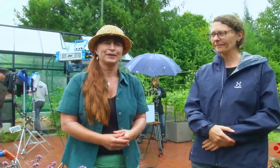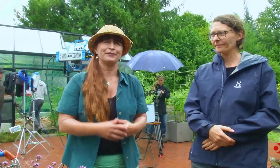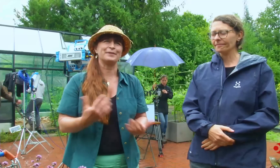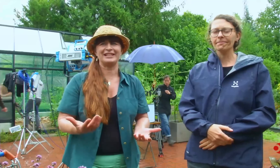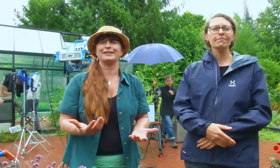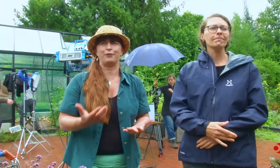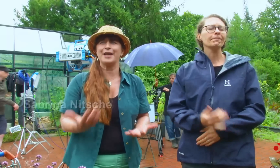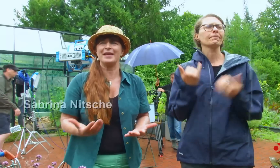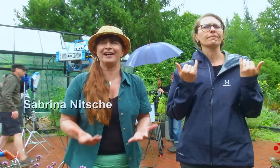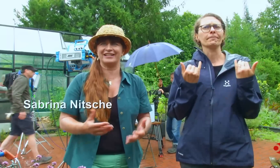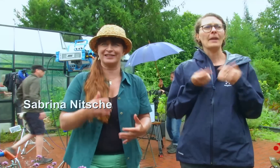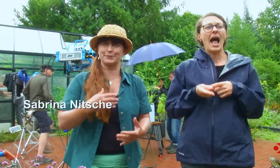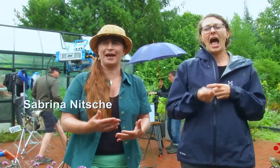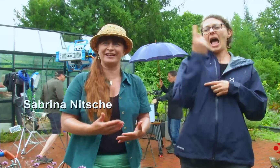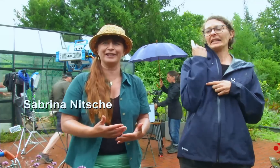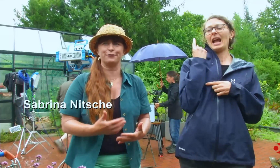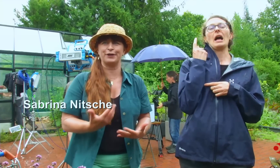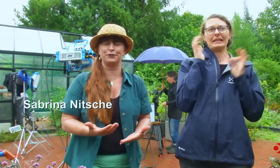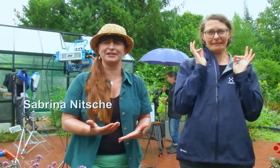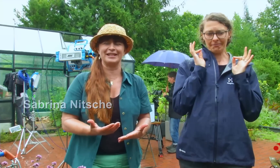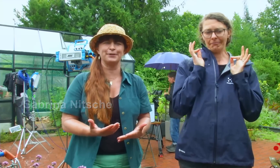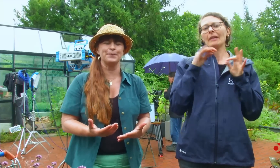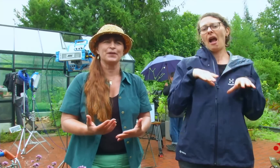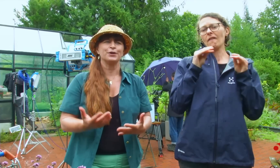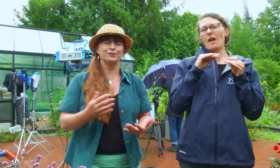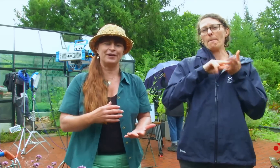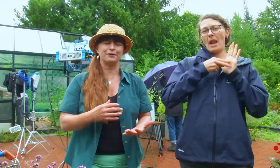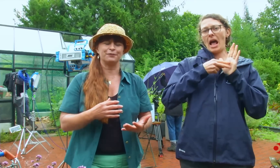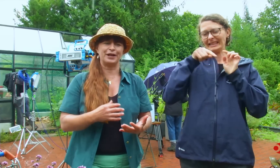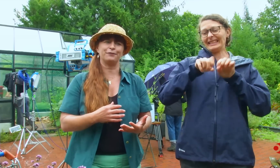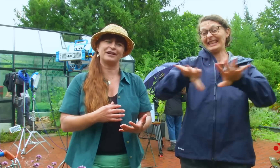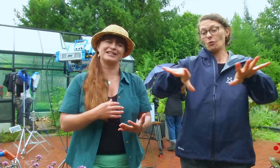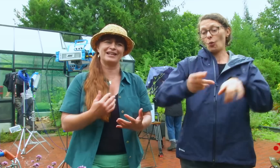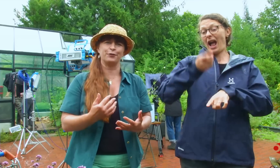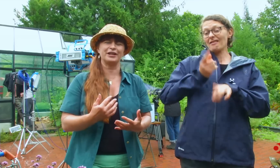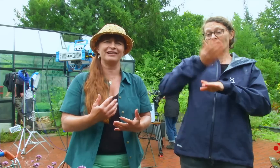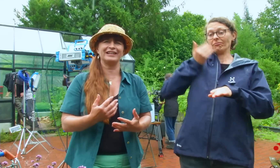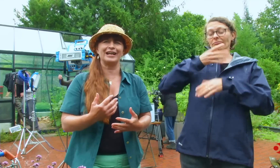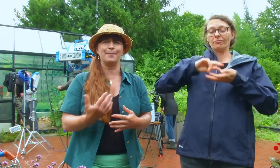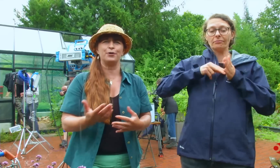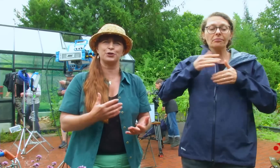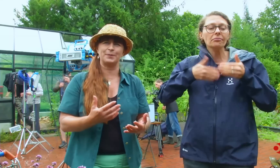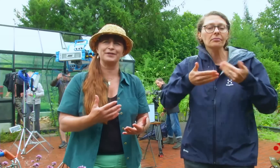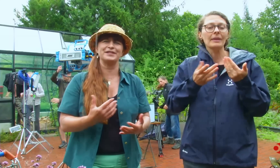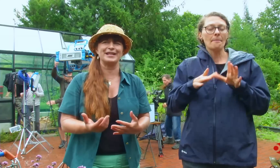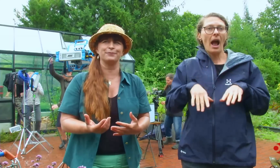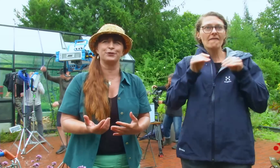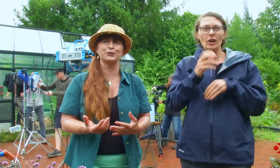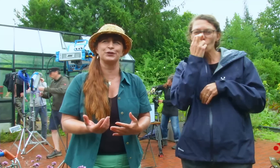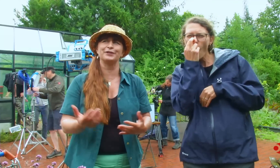Wir haben ja vor einem Jahr exakt das Planen angefangen für die Sendung und wir waren von Anfang an sehr neugierig, aber auch gespannt, wie es eben funktioniert. Und